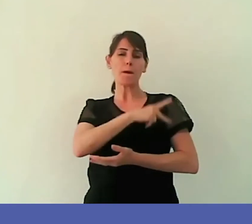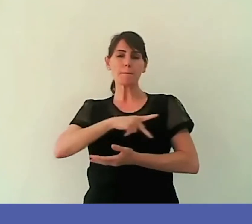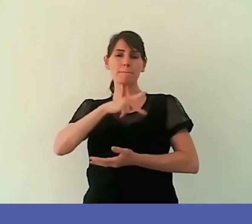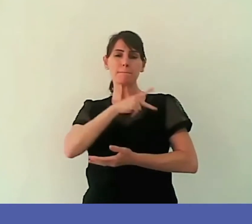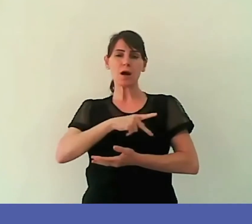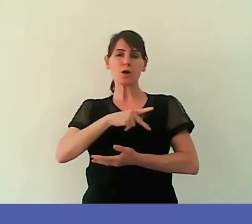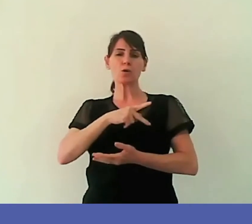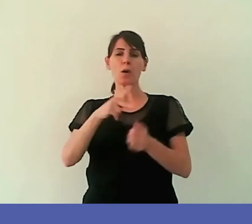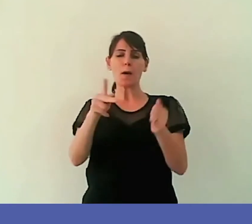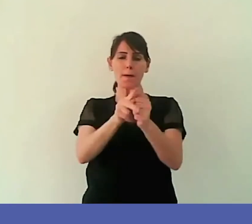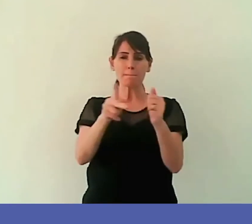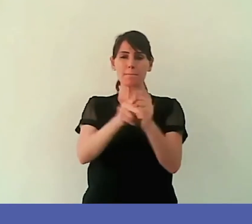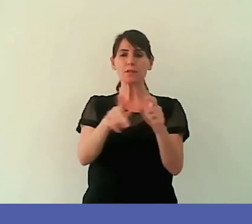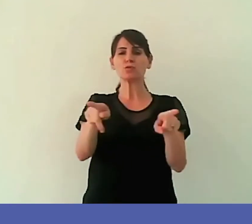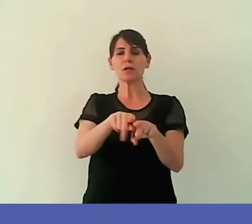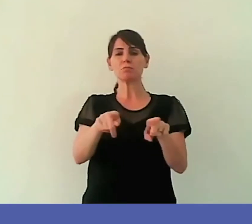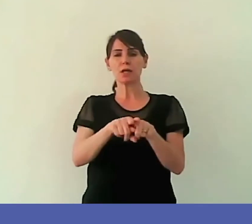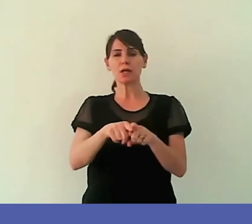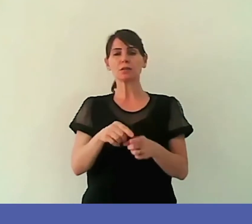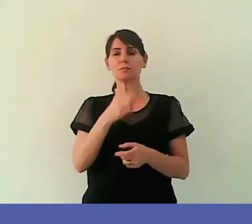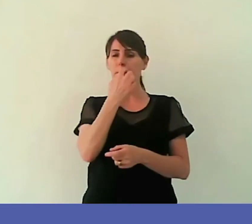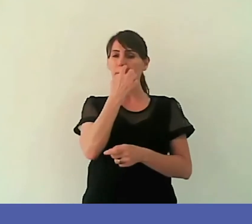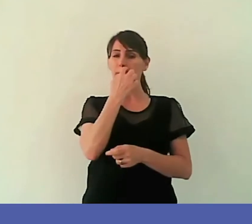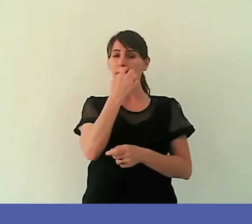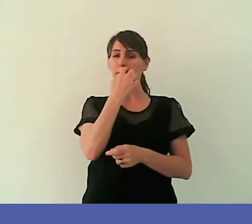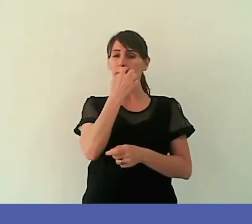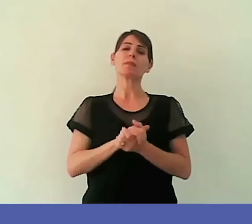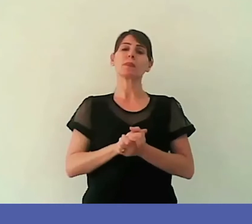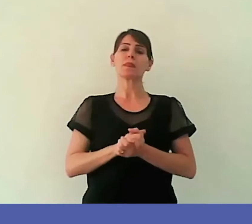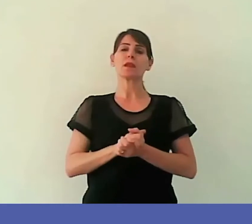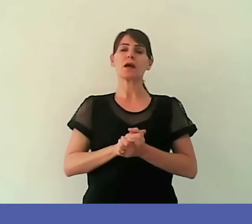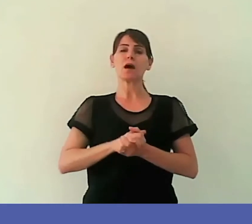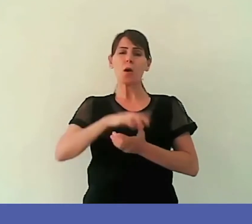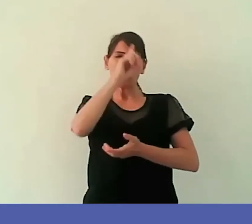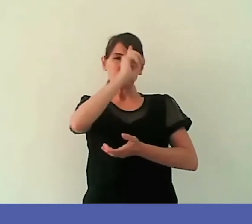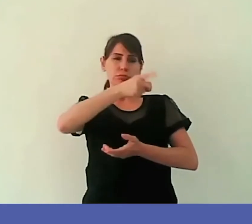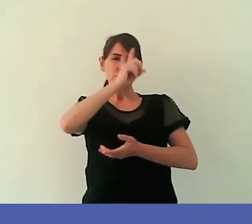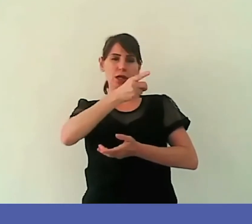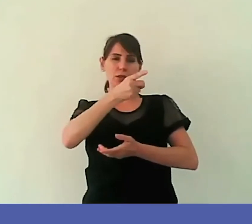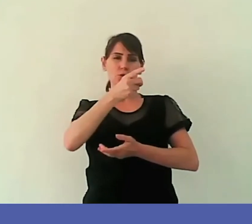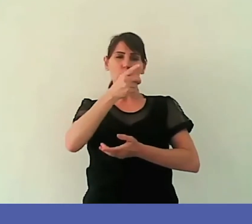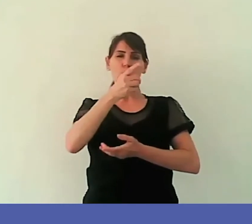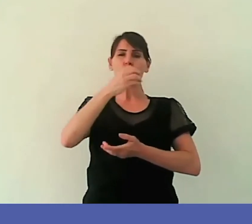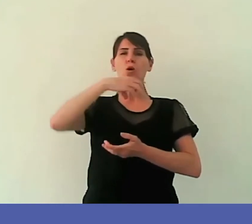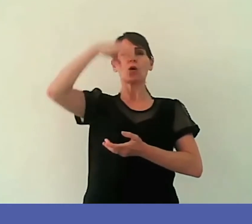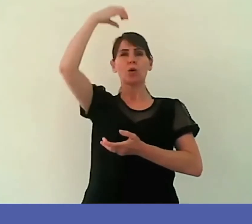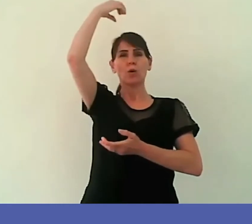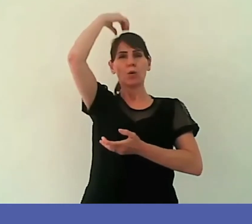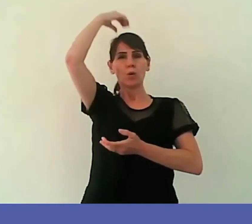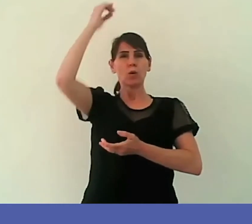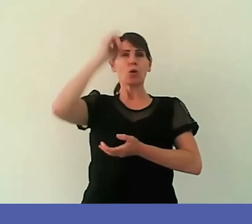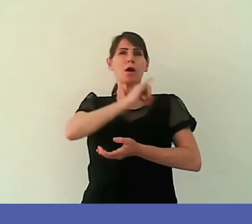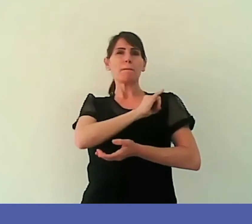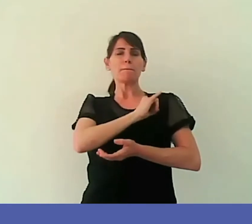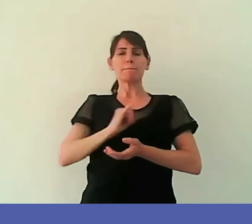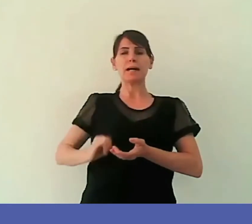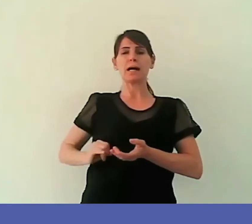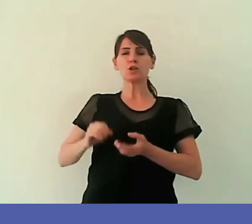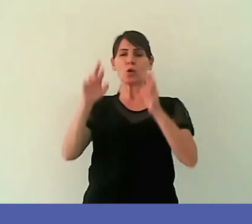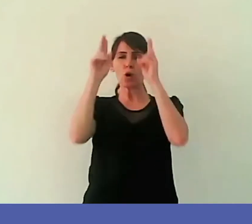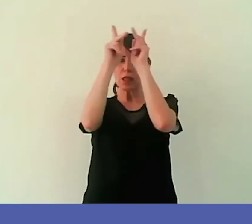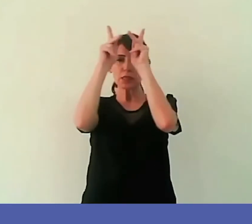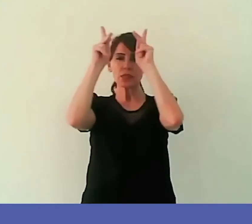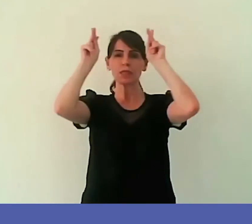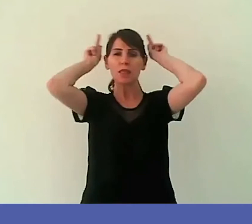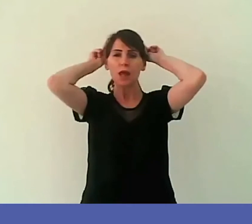foram ambos mortos a mando do imperador Nero. Foram mortos. Então, irmãos, no período